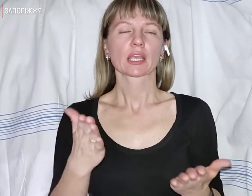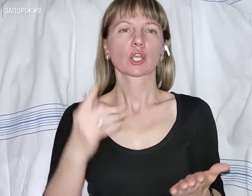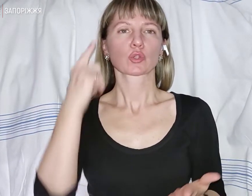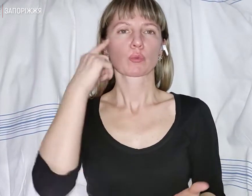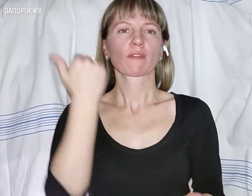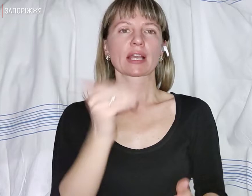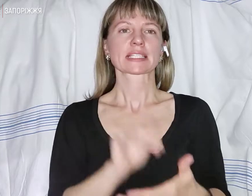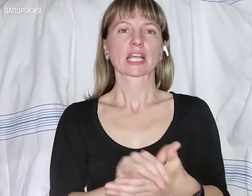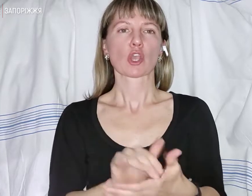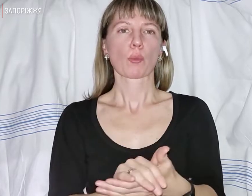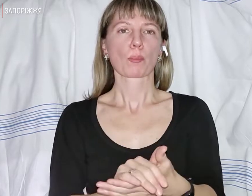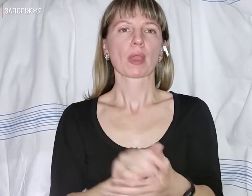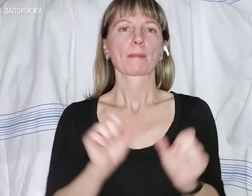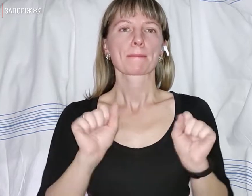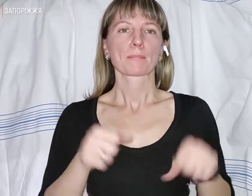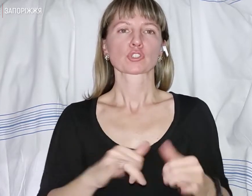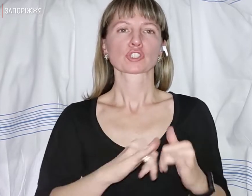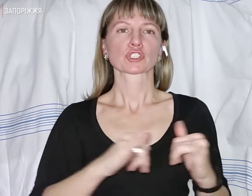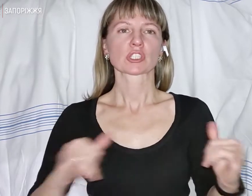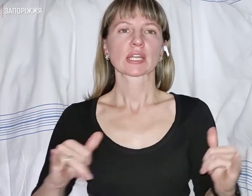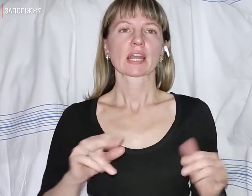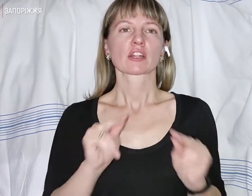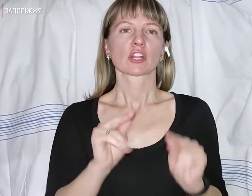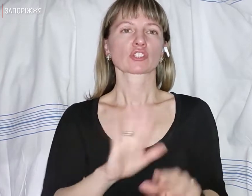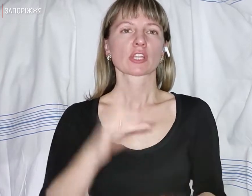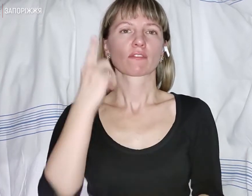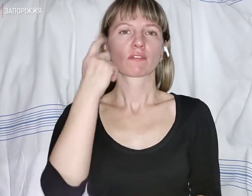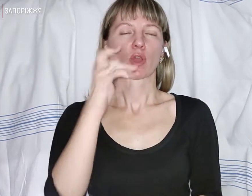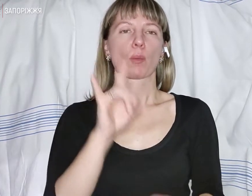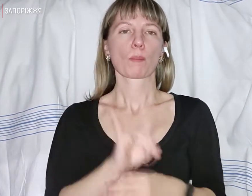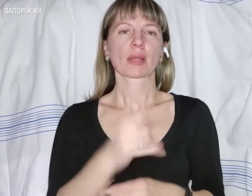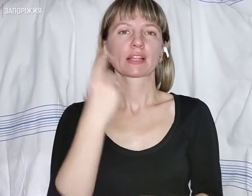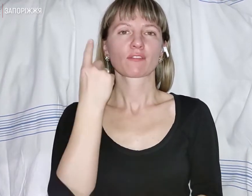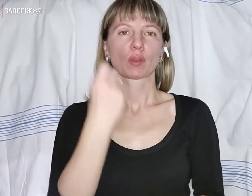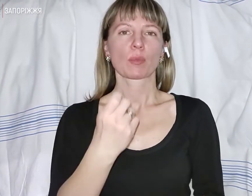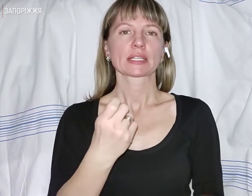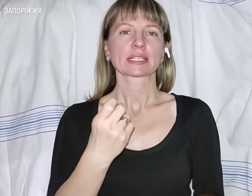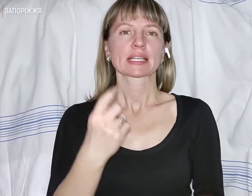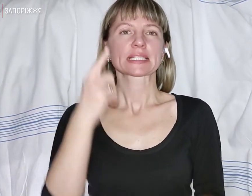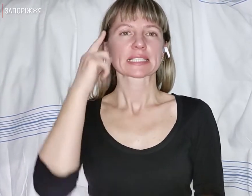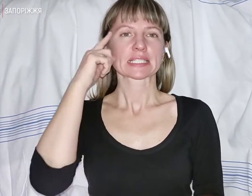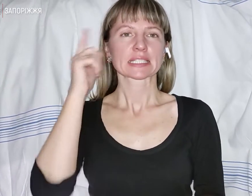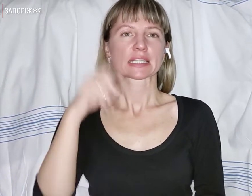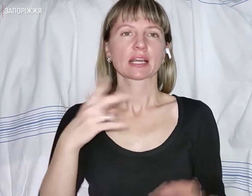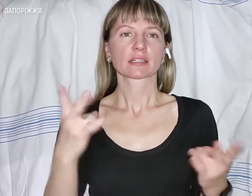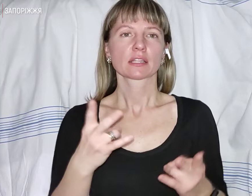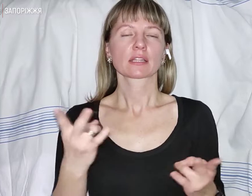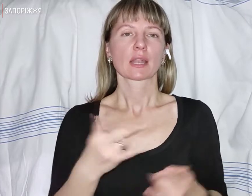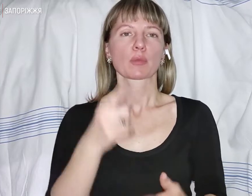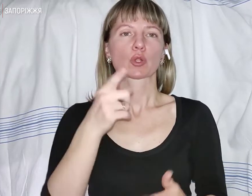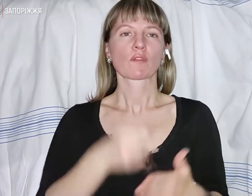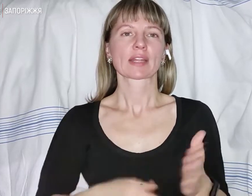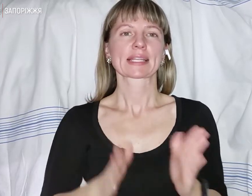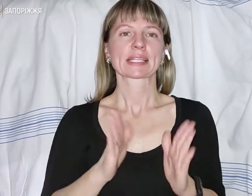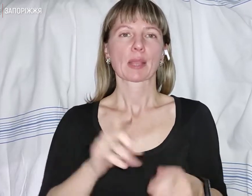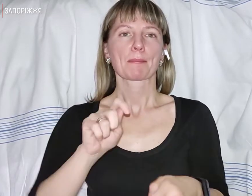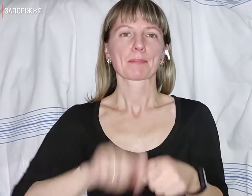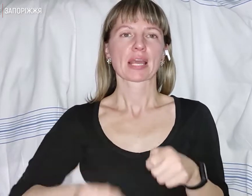Алло, Вера Ивановна. Тошик, сядь чуть-чуть дальше, вот так, немножко. Сядь. Ну, сядь чуть-чуть дальше. Ты сейчас и пойдешь. Могу